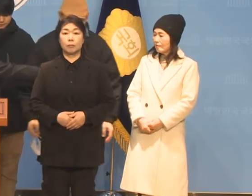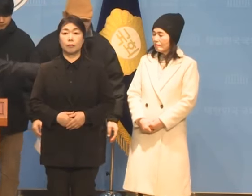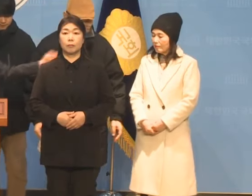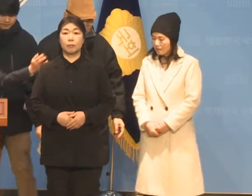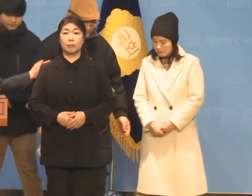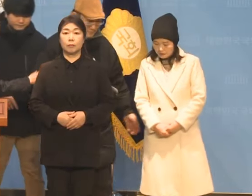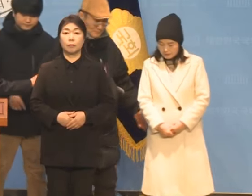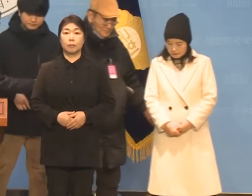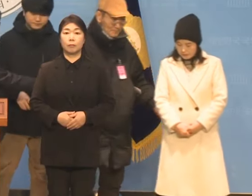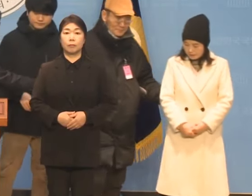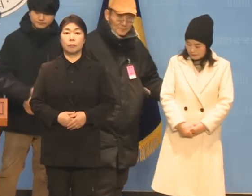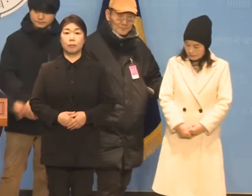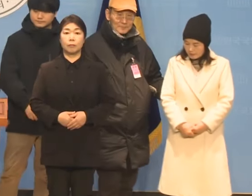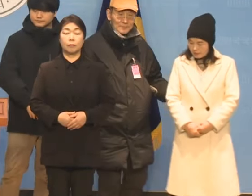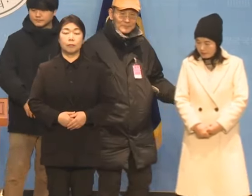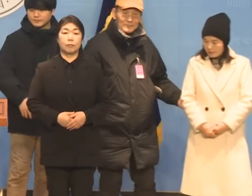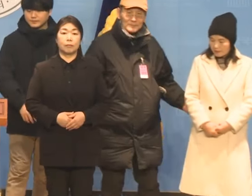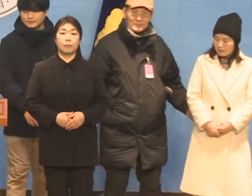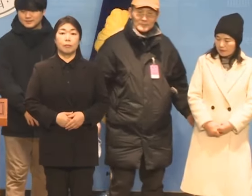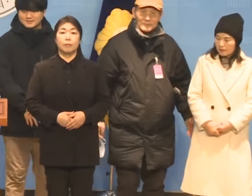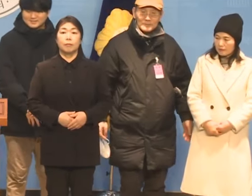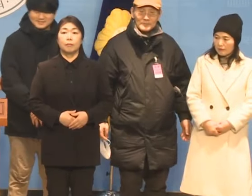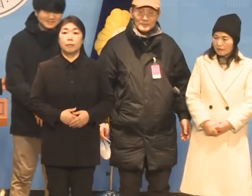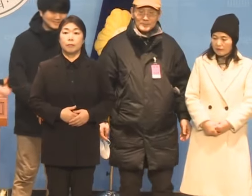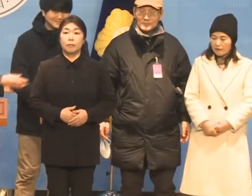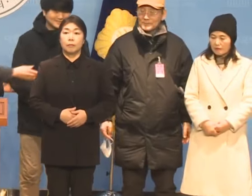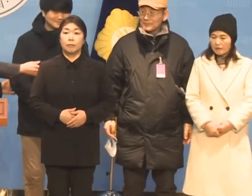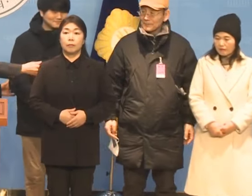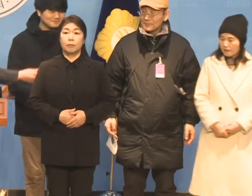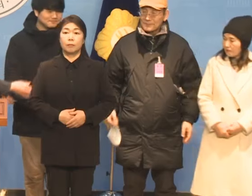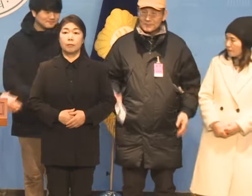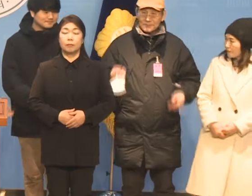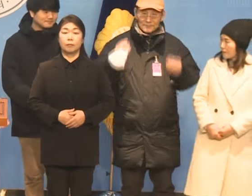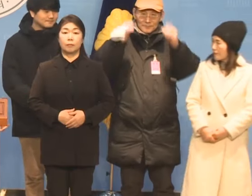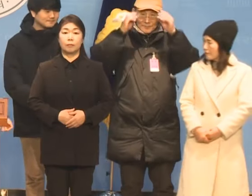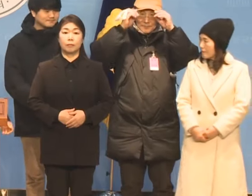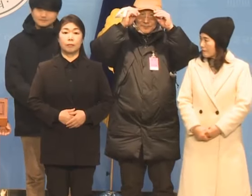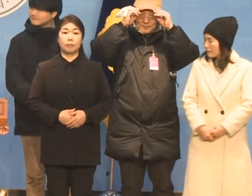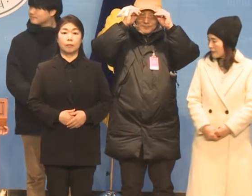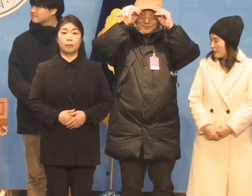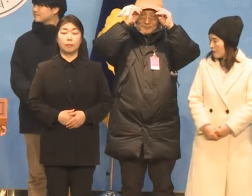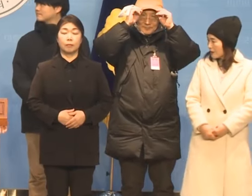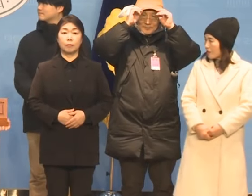조금만 이렇게 안 보이니까 얼굴이 됐어. 옆으로.